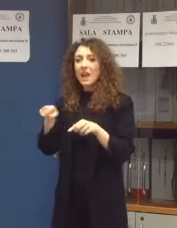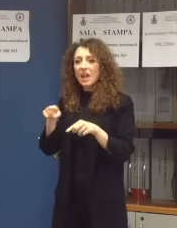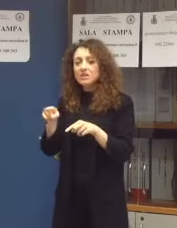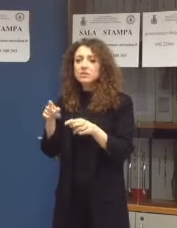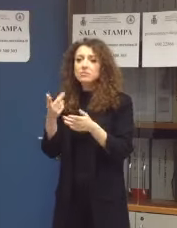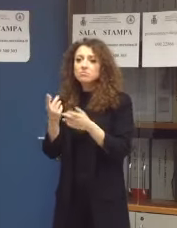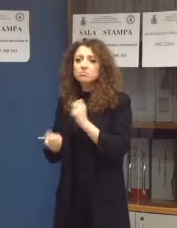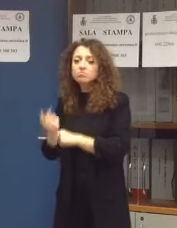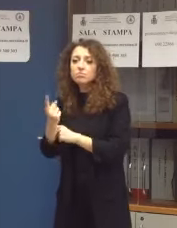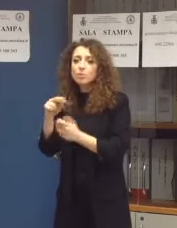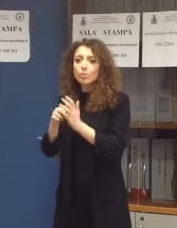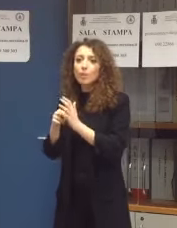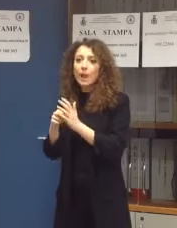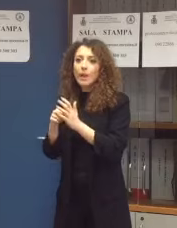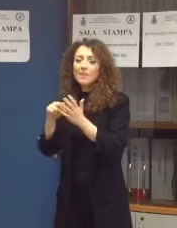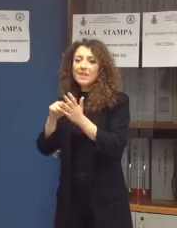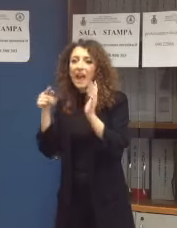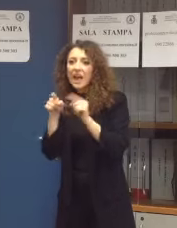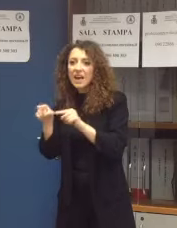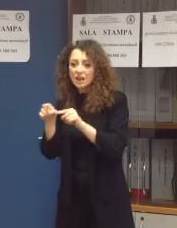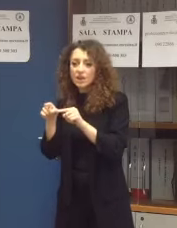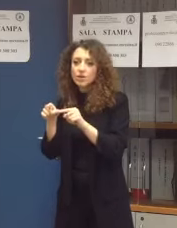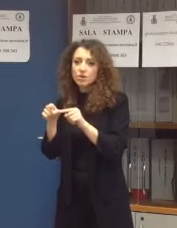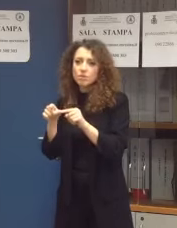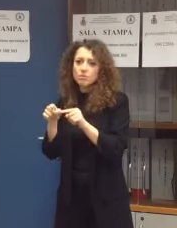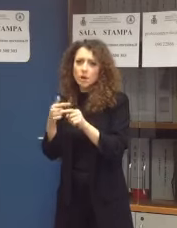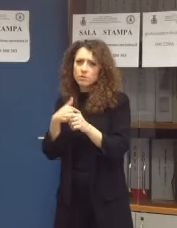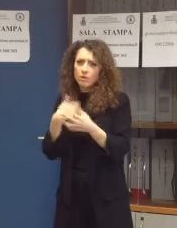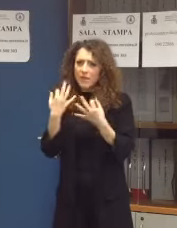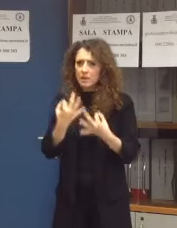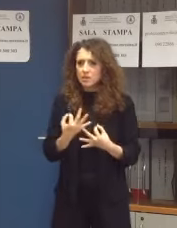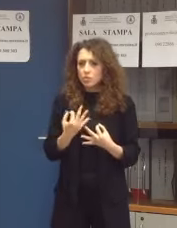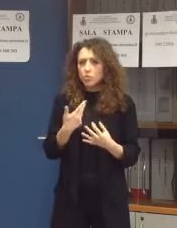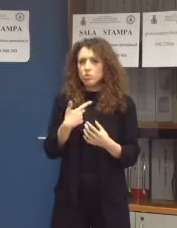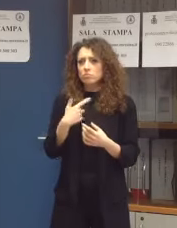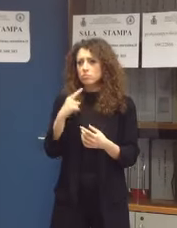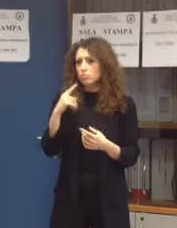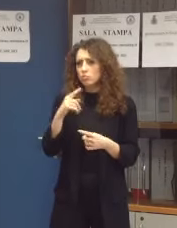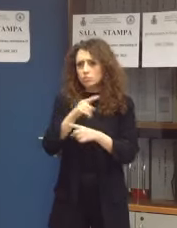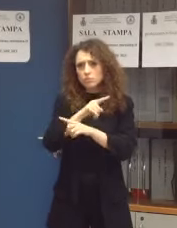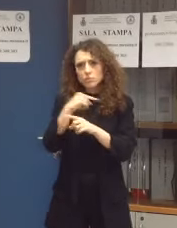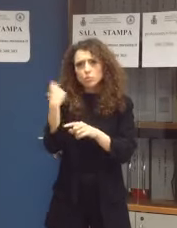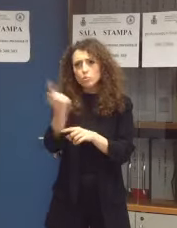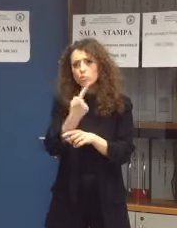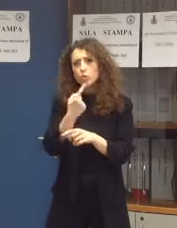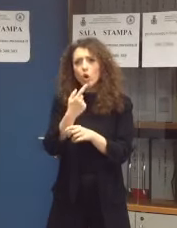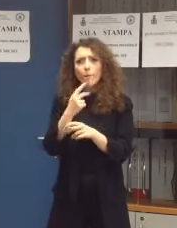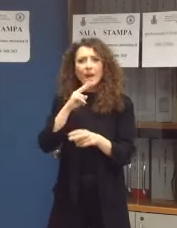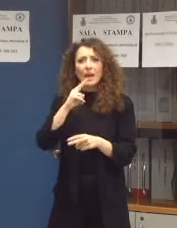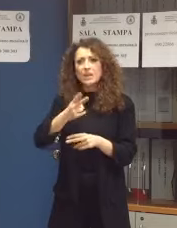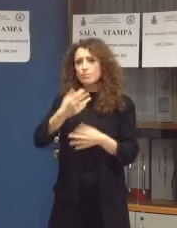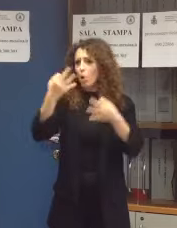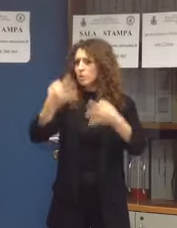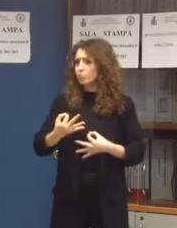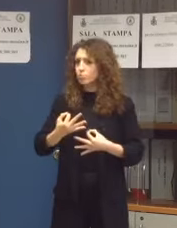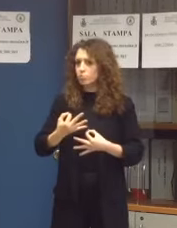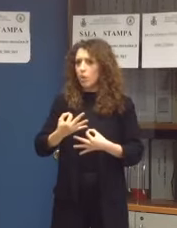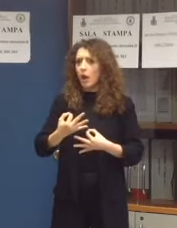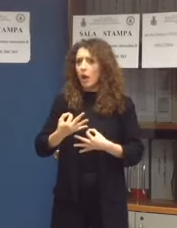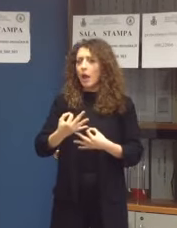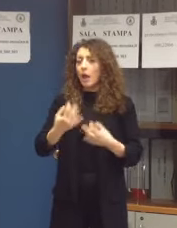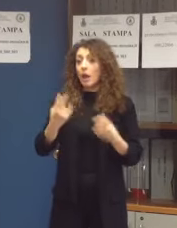che comunque c'è stata una risposta puntuale a tutti, alcune segnalazioni sono arrivate anche a me e